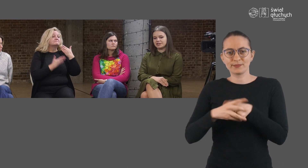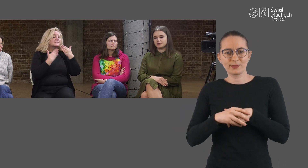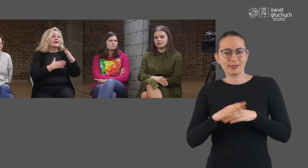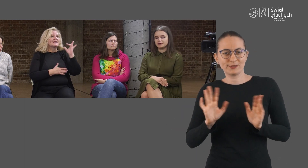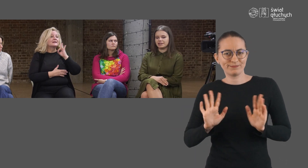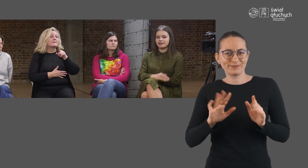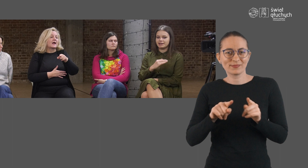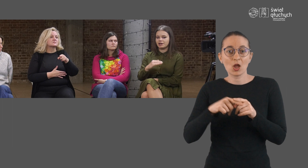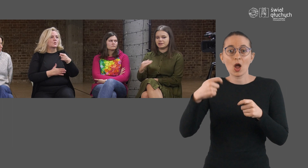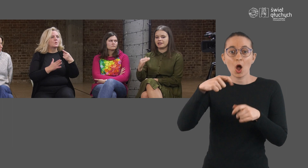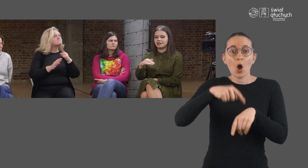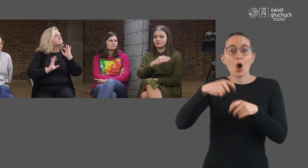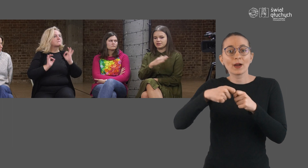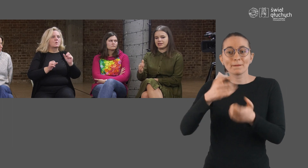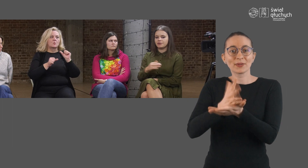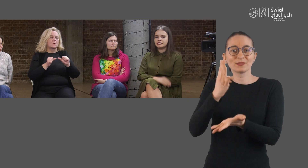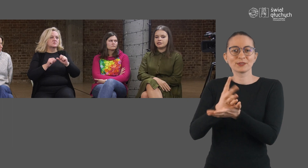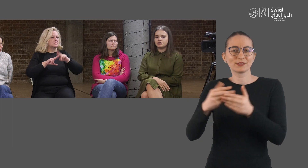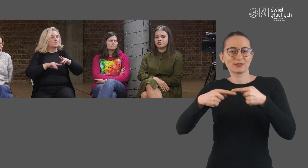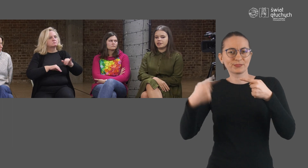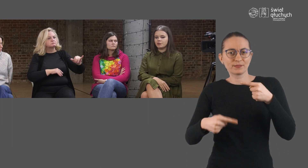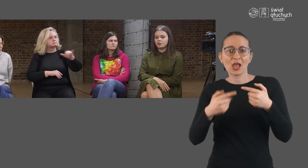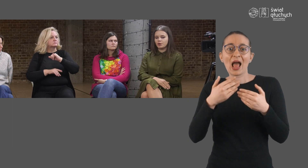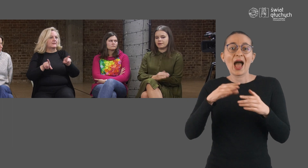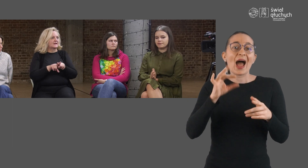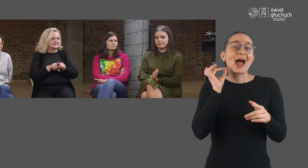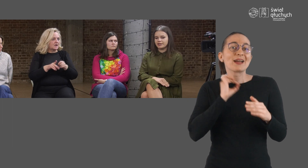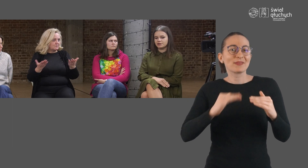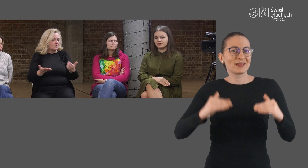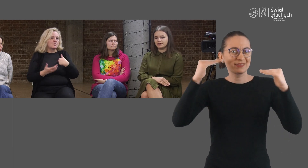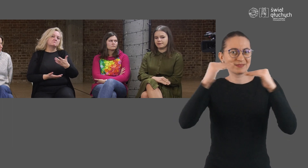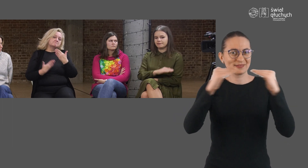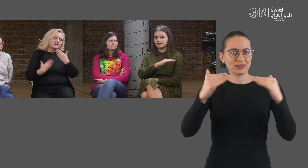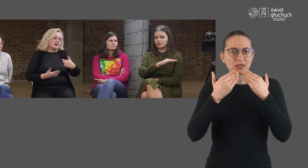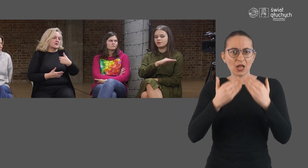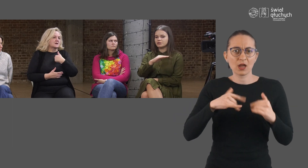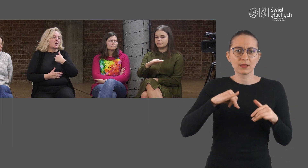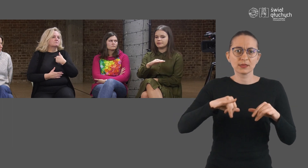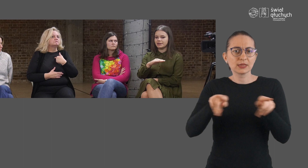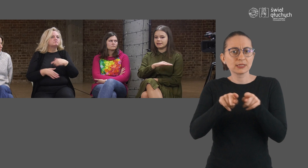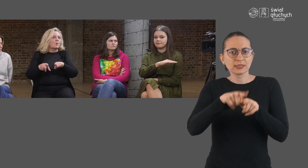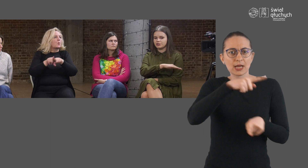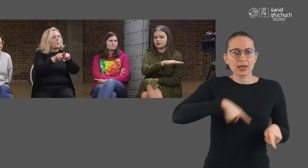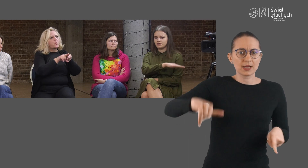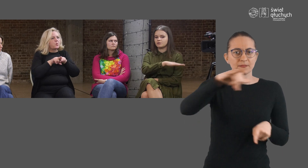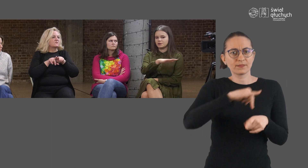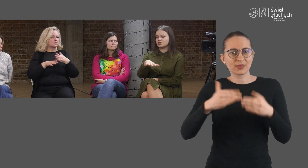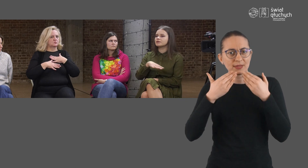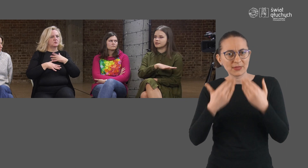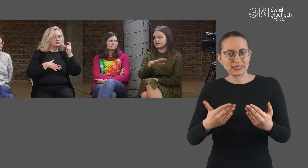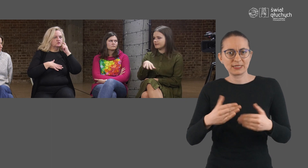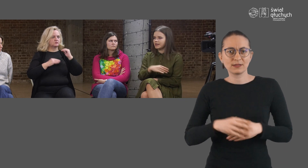w gimnazjum oceniali tak, jak oceniali pozostałych i dzięki temu mogłam wypadać równo z równym na tle właśnie